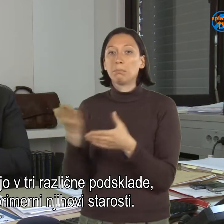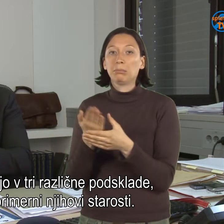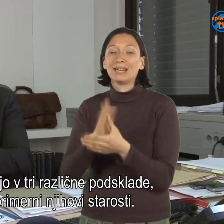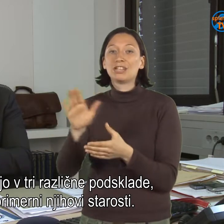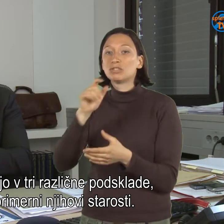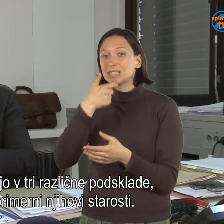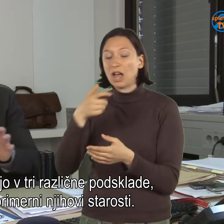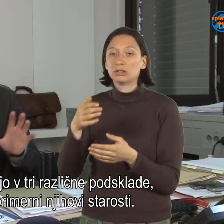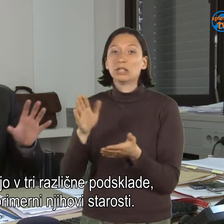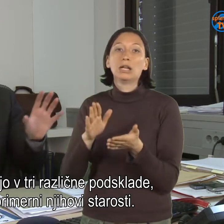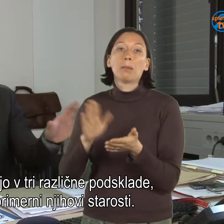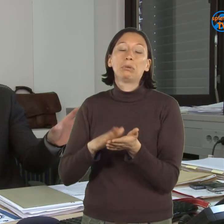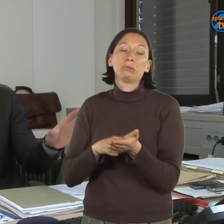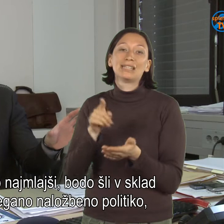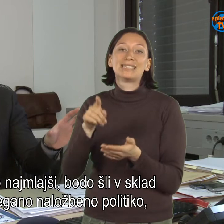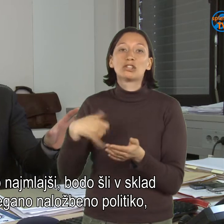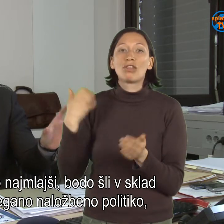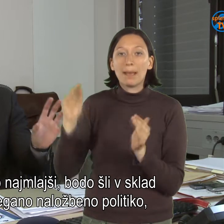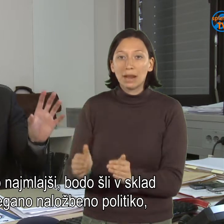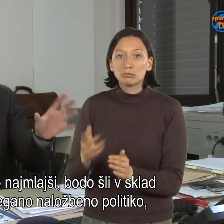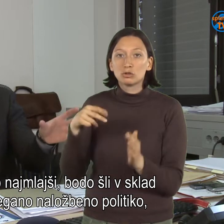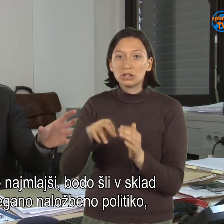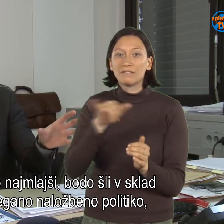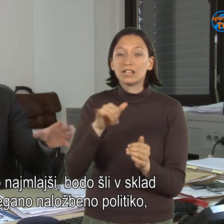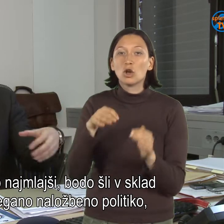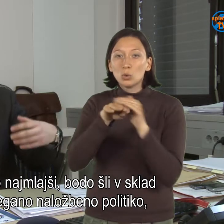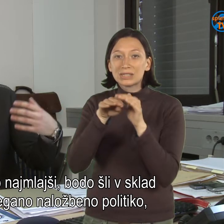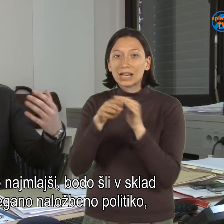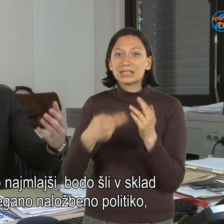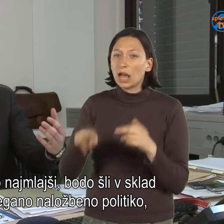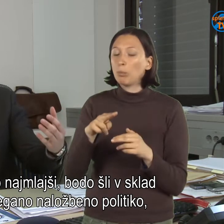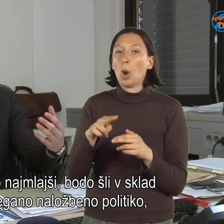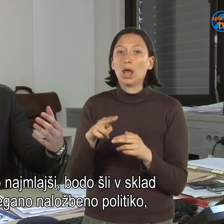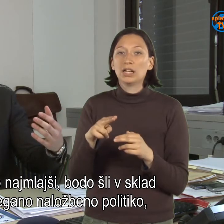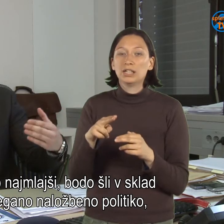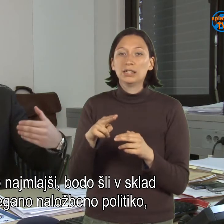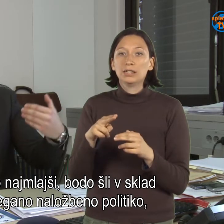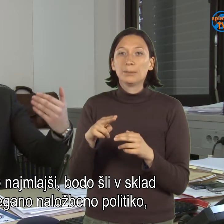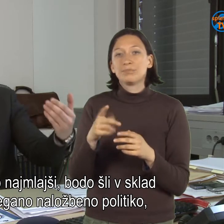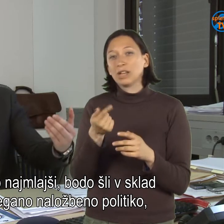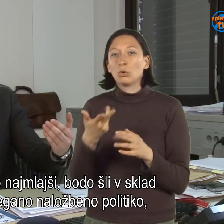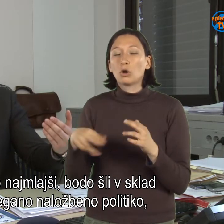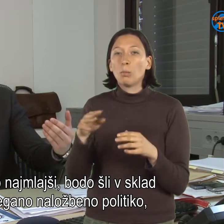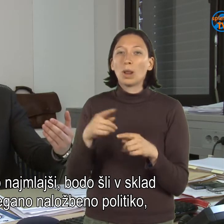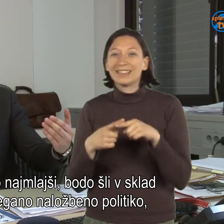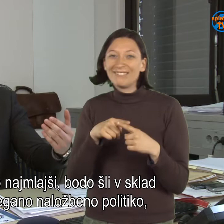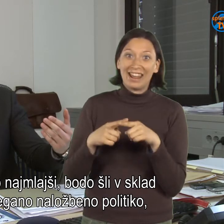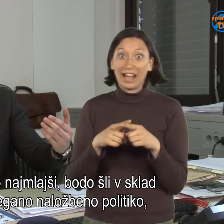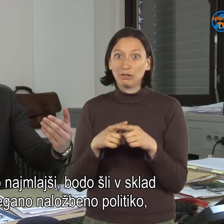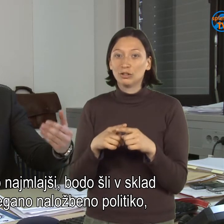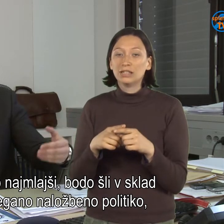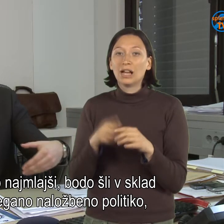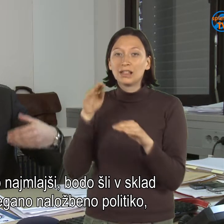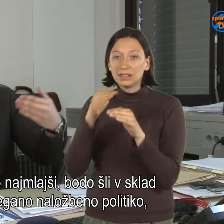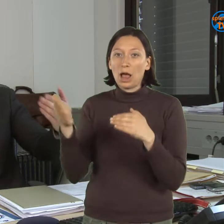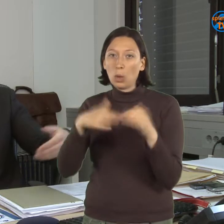njihovi starosti. Se pravi, tisti, ki so najmlajši, bodo šli vedno v sklad z najbolj nekoliko bolj tvegano